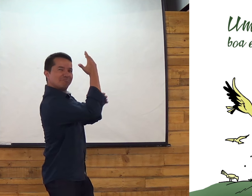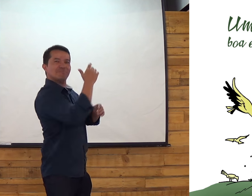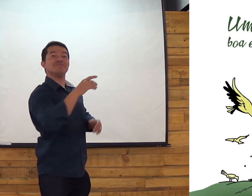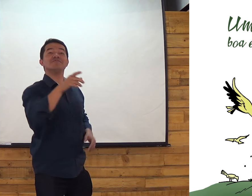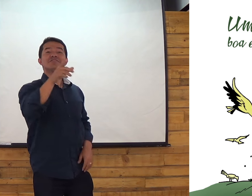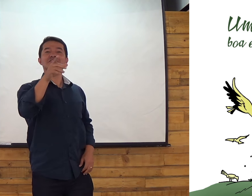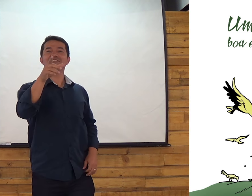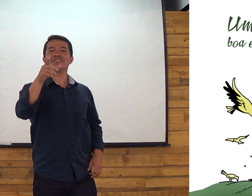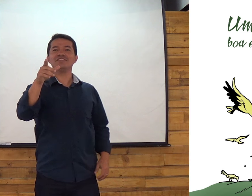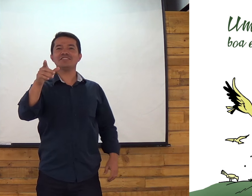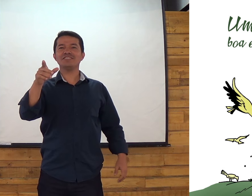Que cresce?